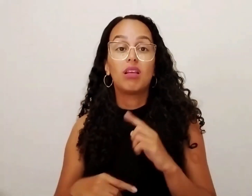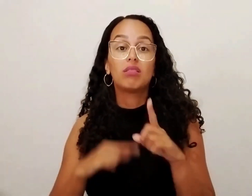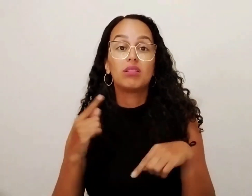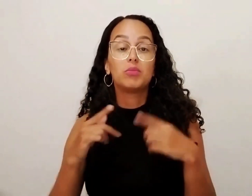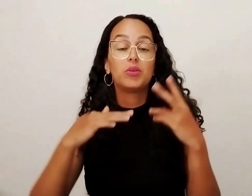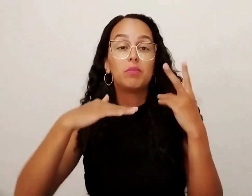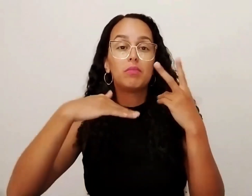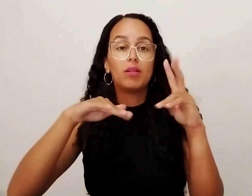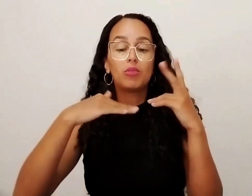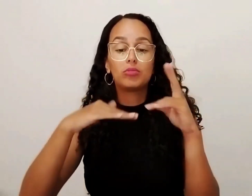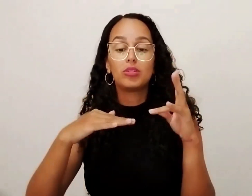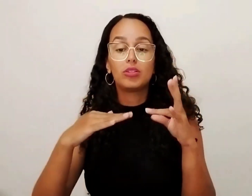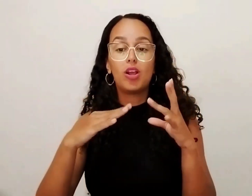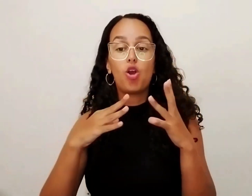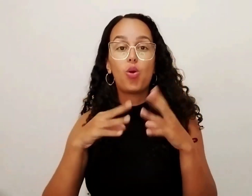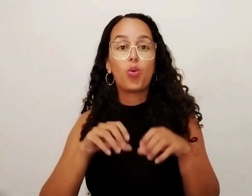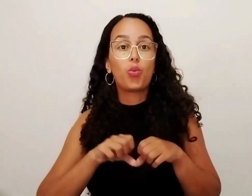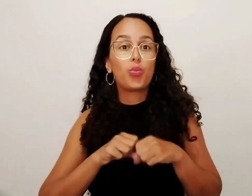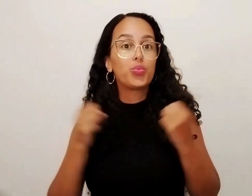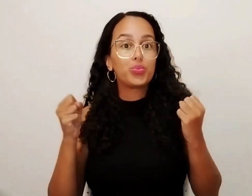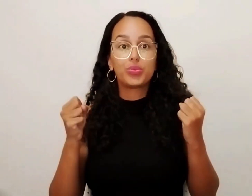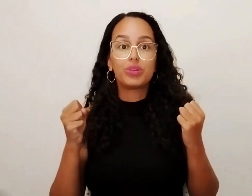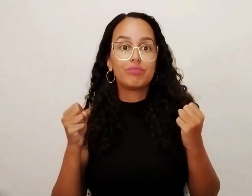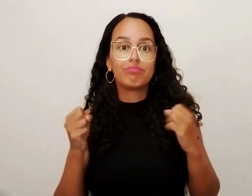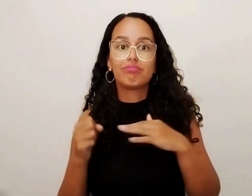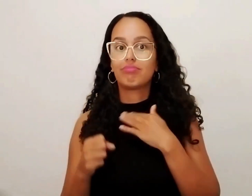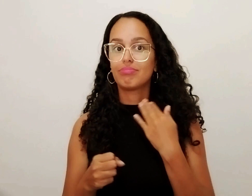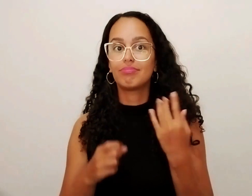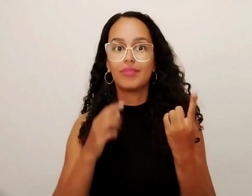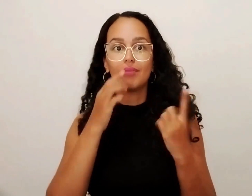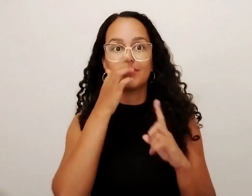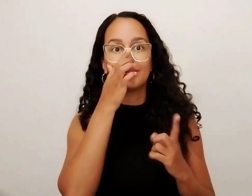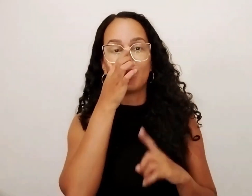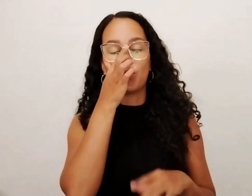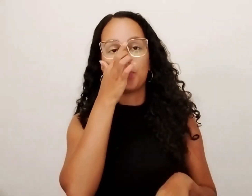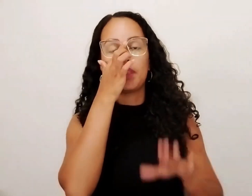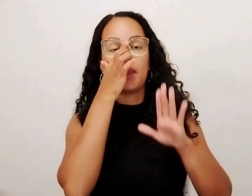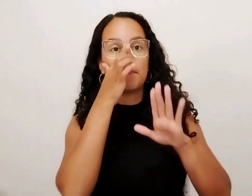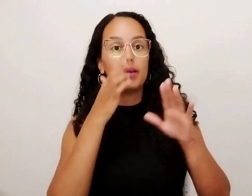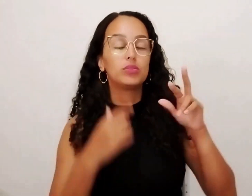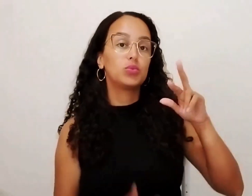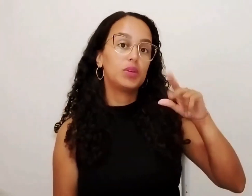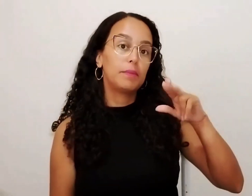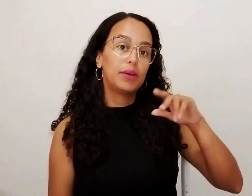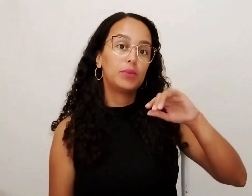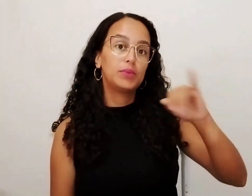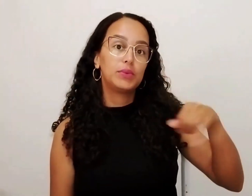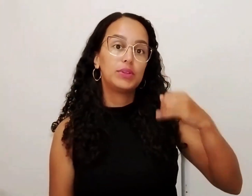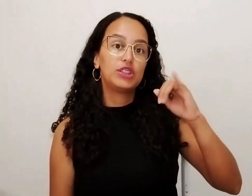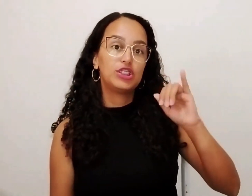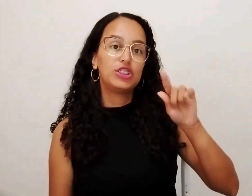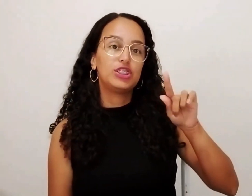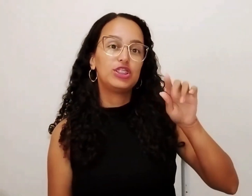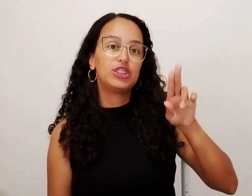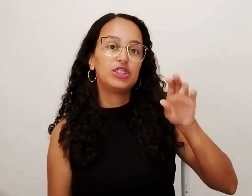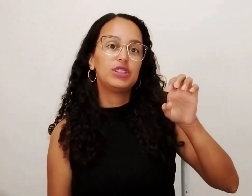o irmão muito inteligente e, com saudades da família, volta para casa. Come a cunhada